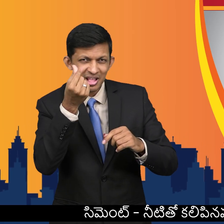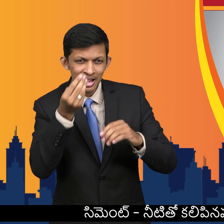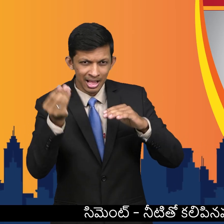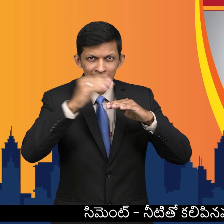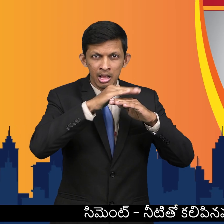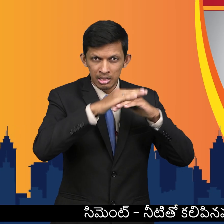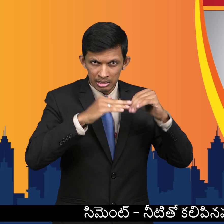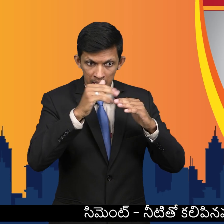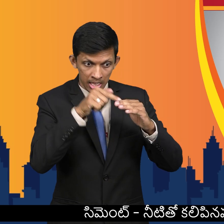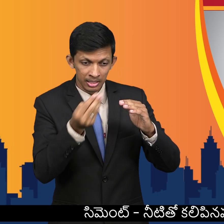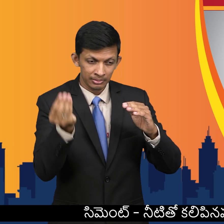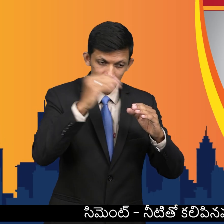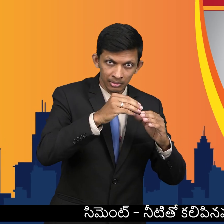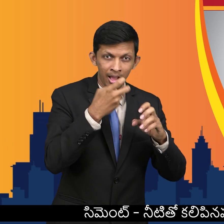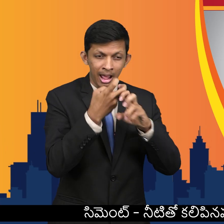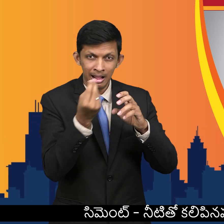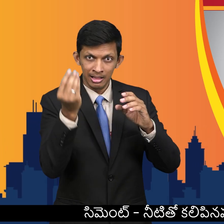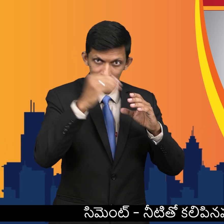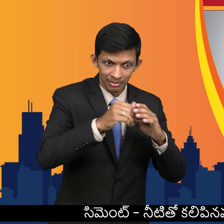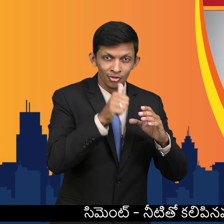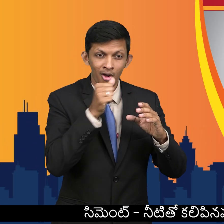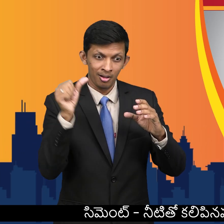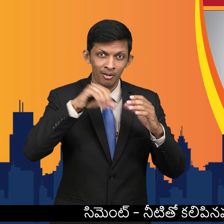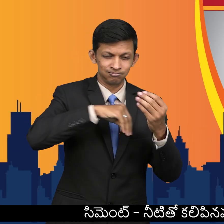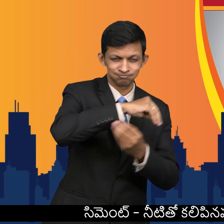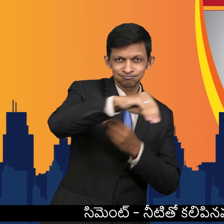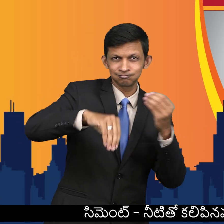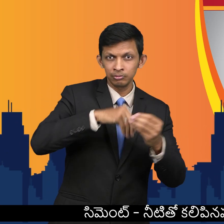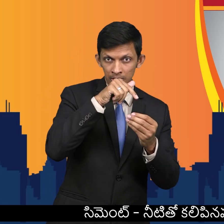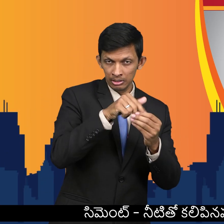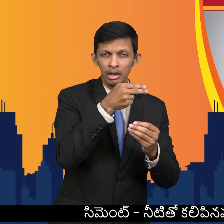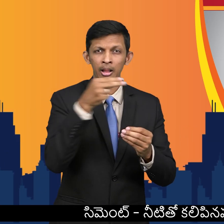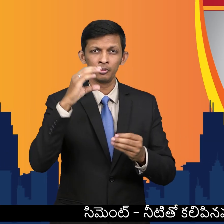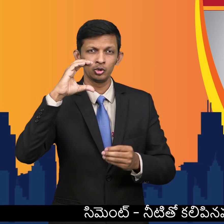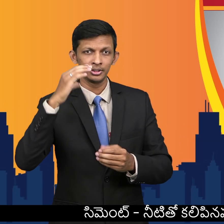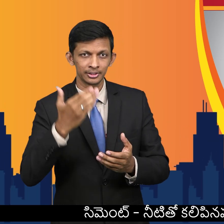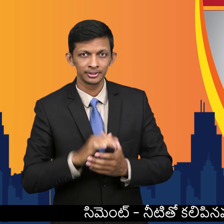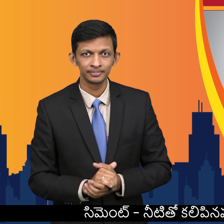నీటితో కలిపినప్పుడు పదార్థాలను బంధించే పొడి.